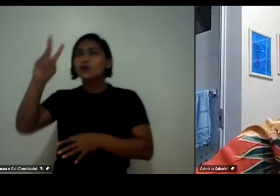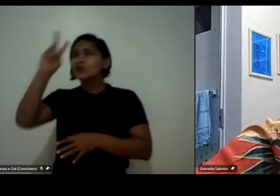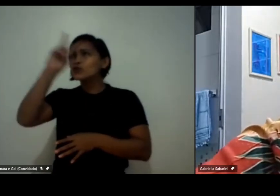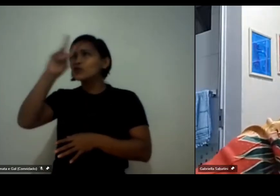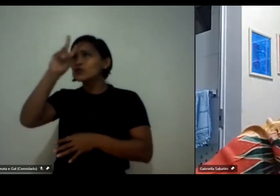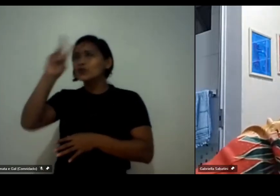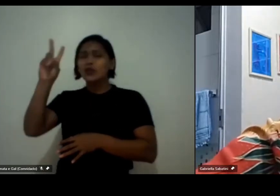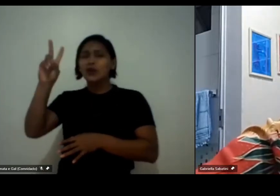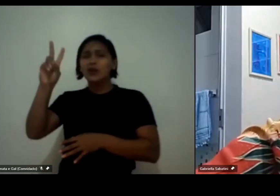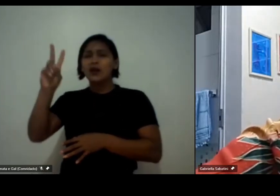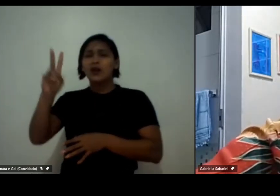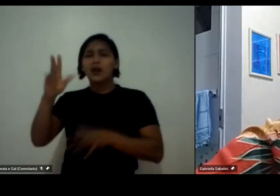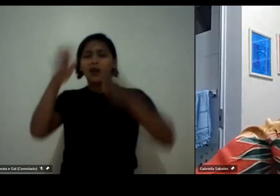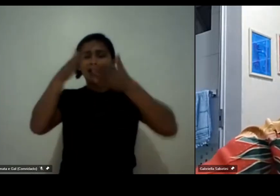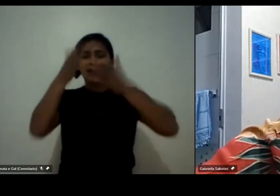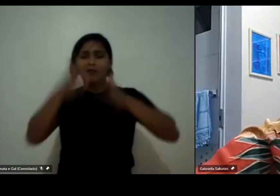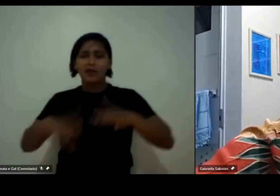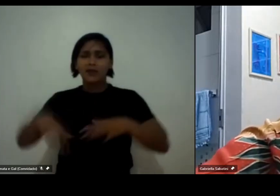que,